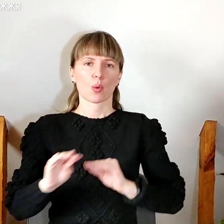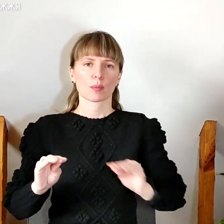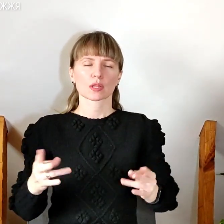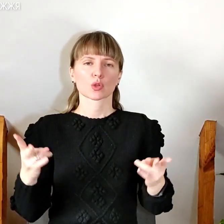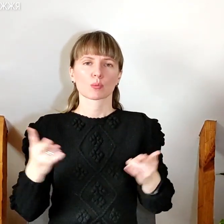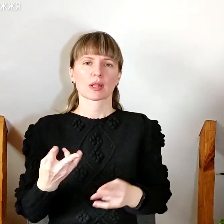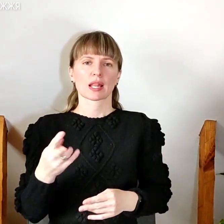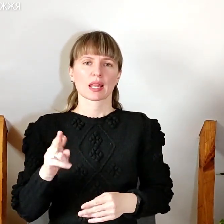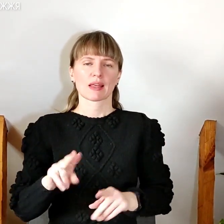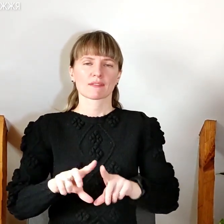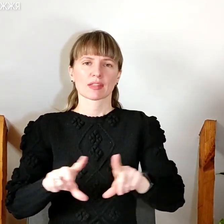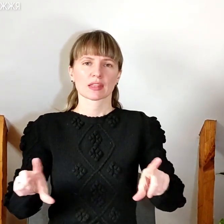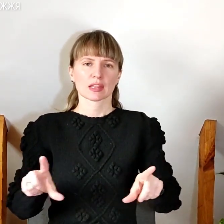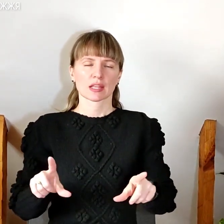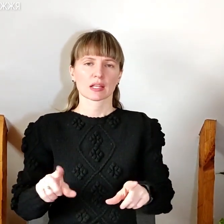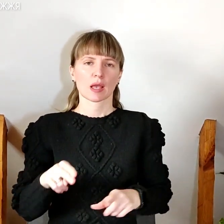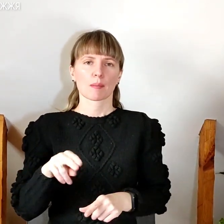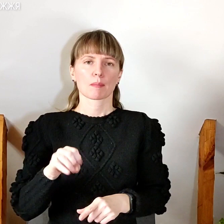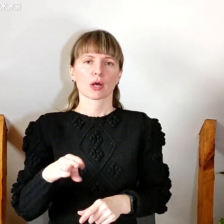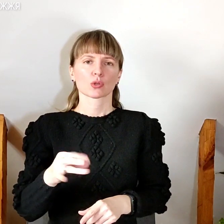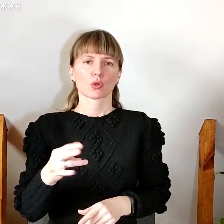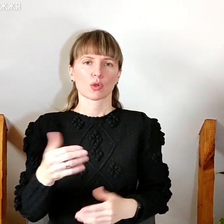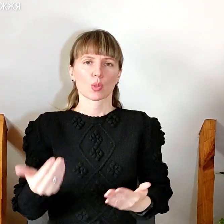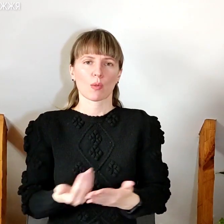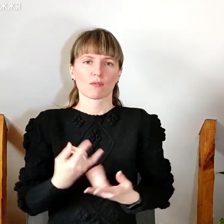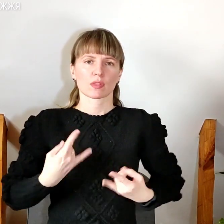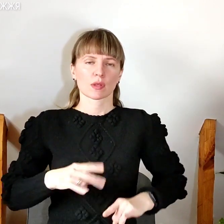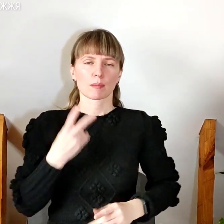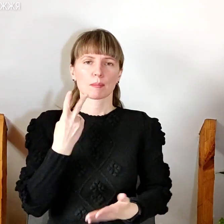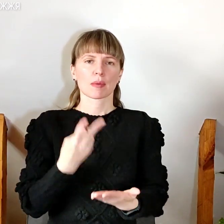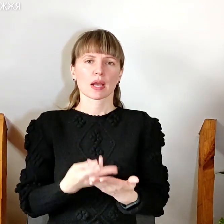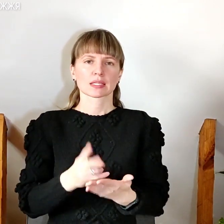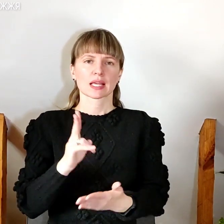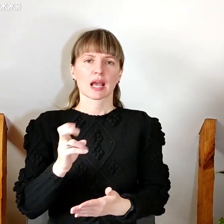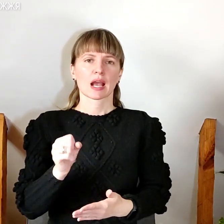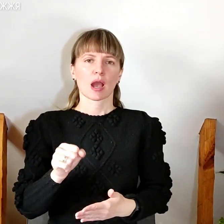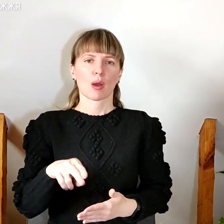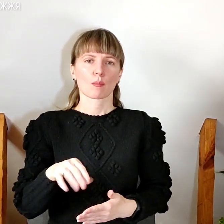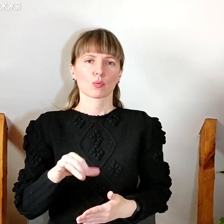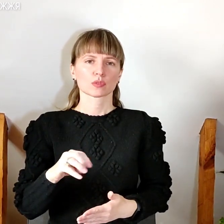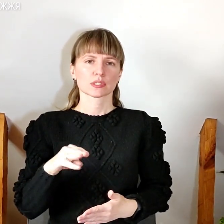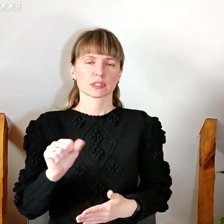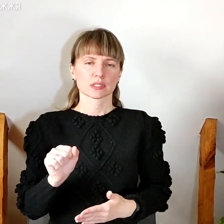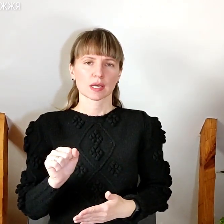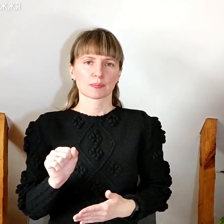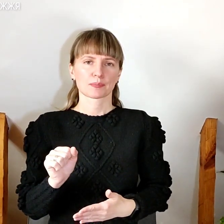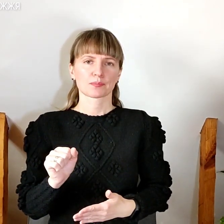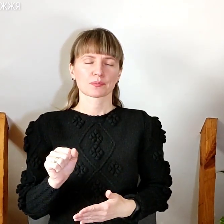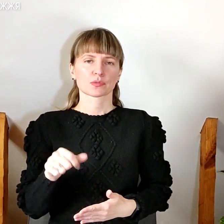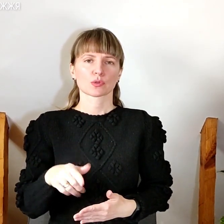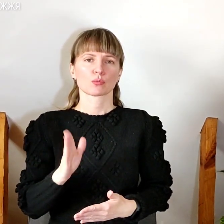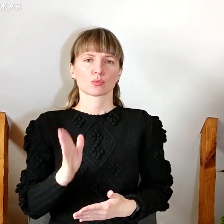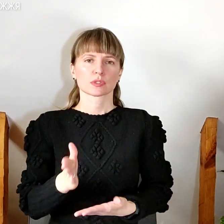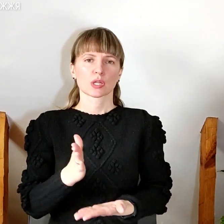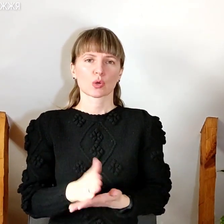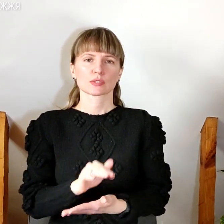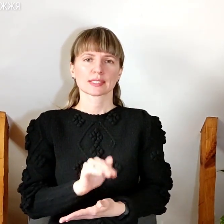необхідне для відділення патології новонароджених, показує В'ячеслав Капуста. Кроватки, де будуть знаходитися діти, а